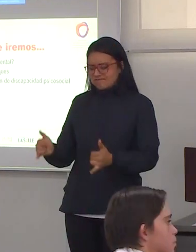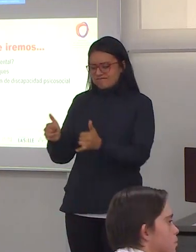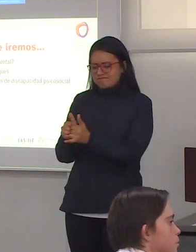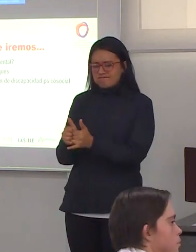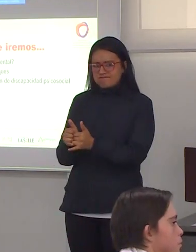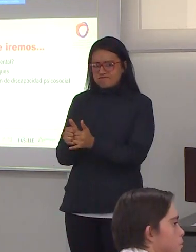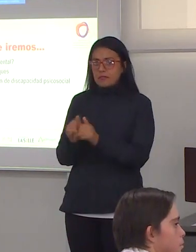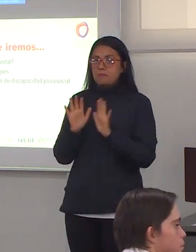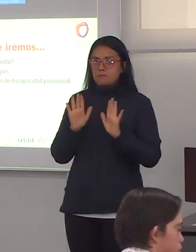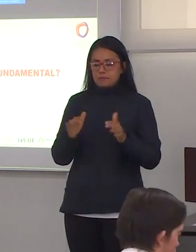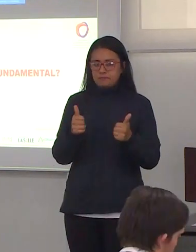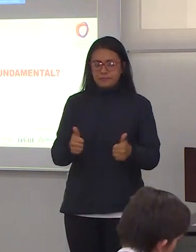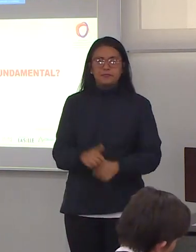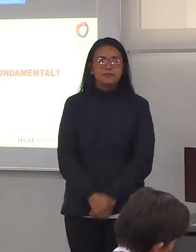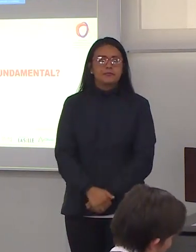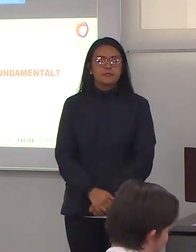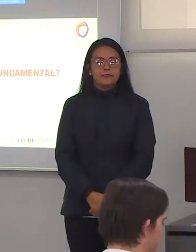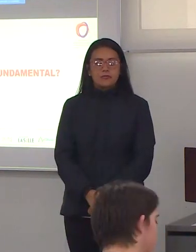muy bien